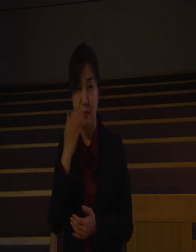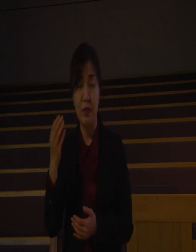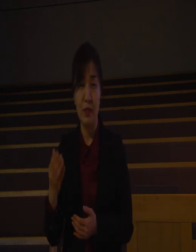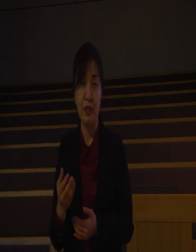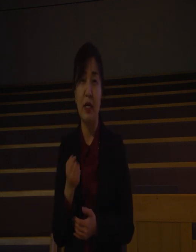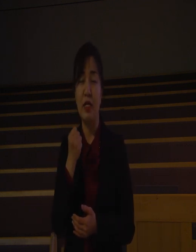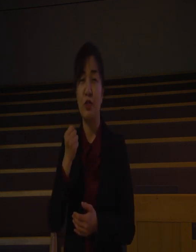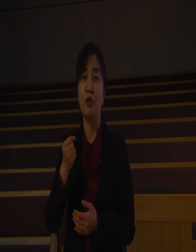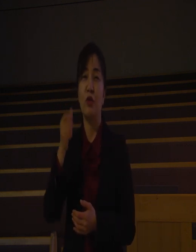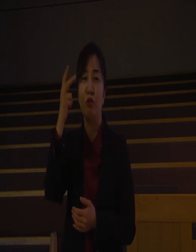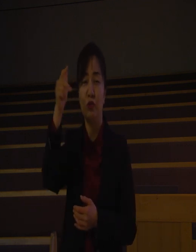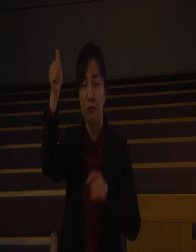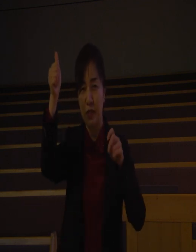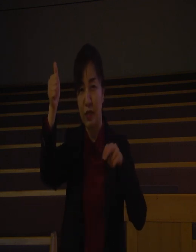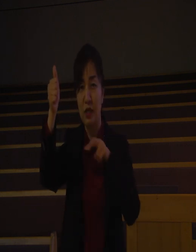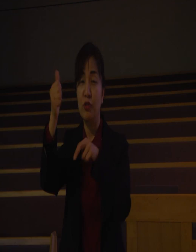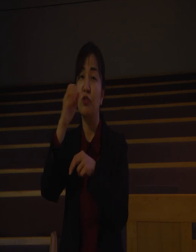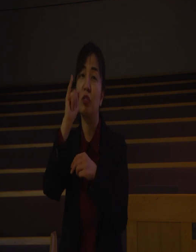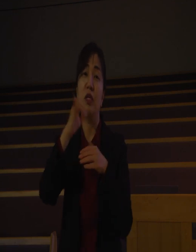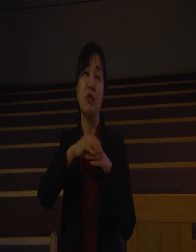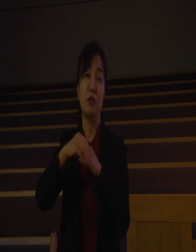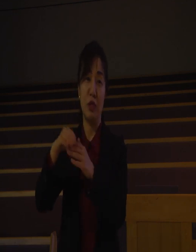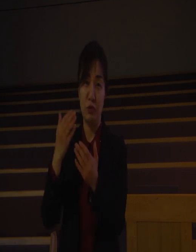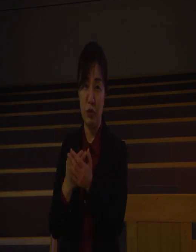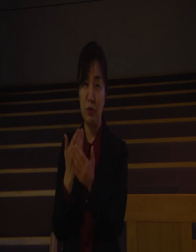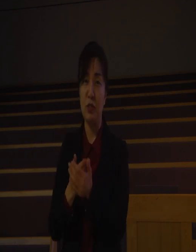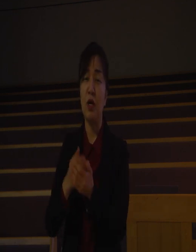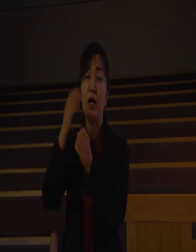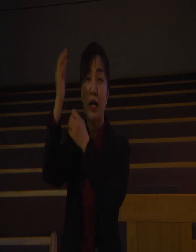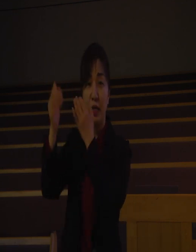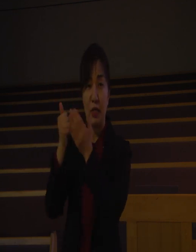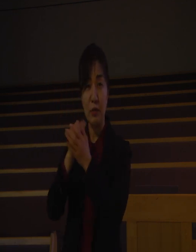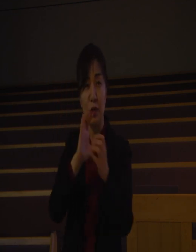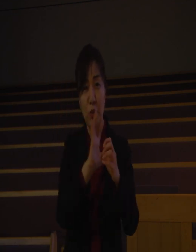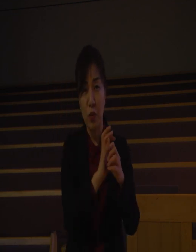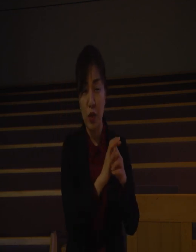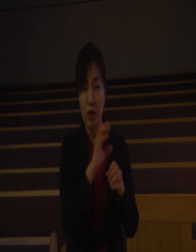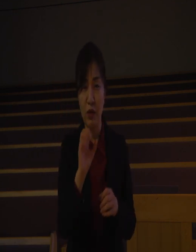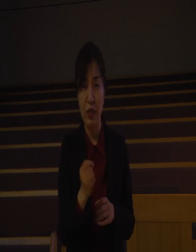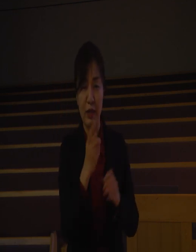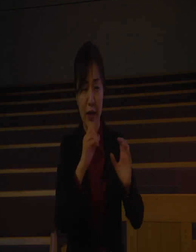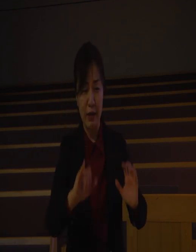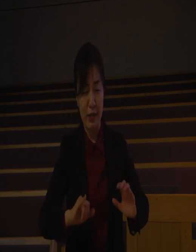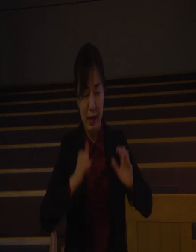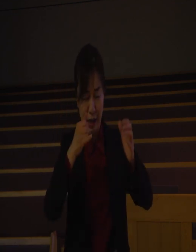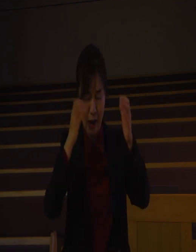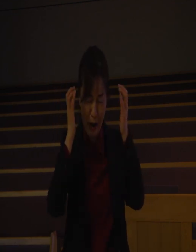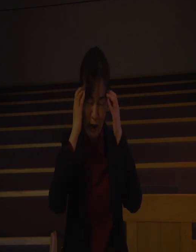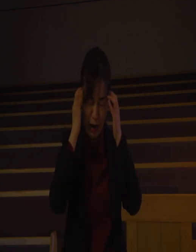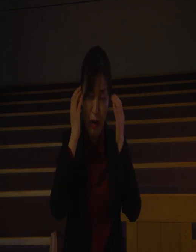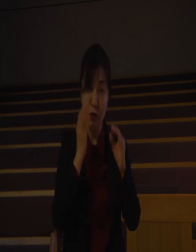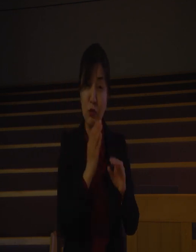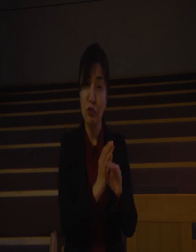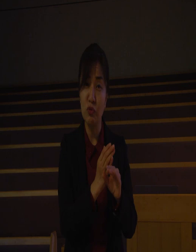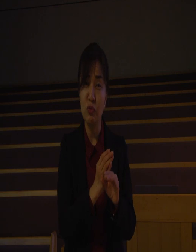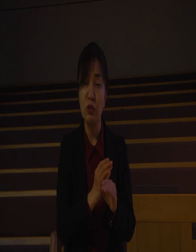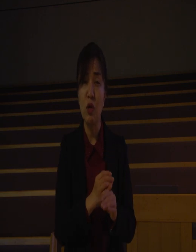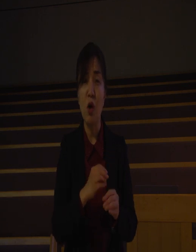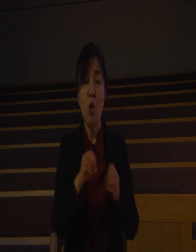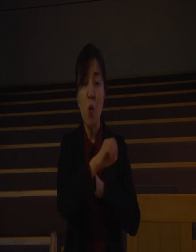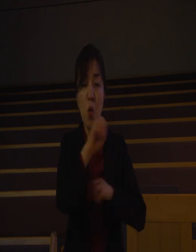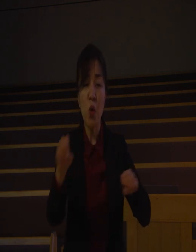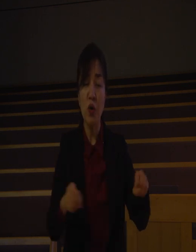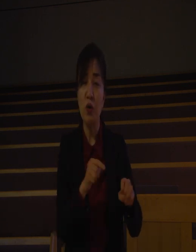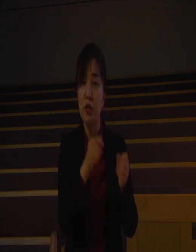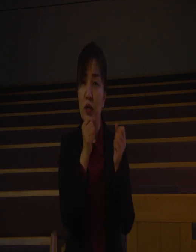입고 성화되어 나갈 수 있도록 인도하여 주옵소서. 오 하나님, 코로나로 인해서 온 세계가 신음하고 있지만 오히려